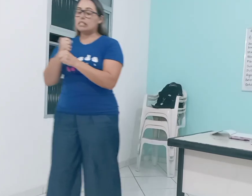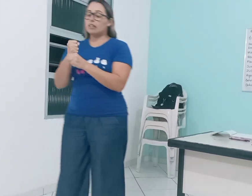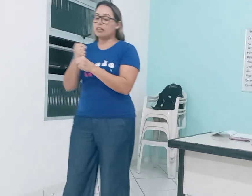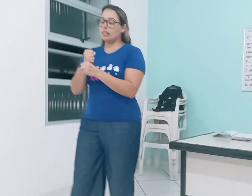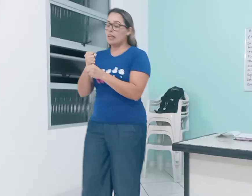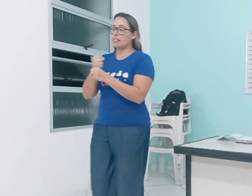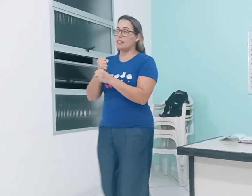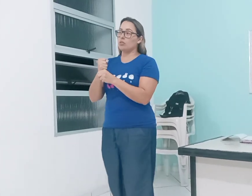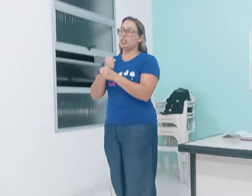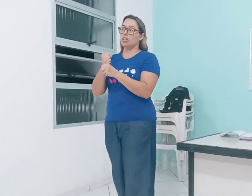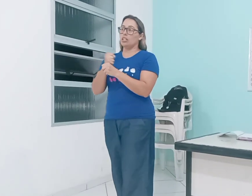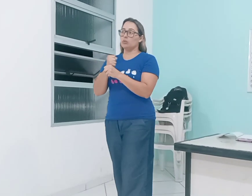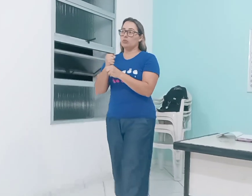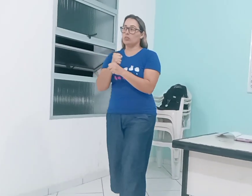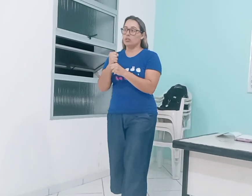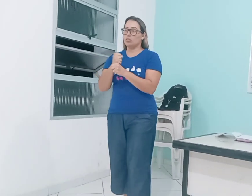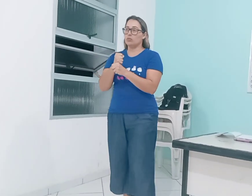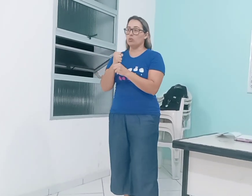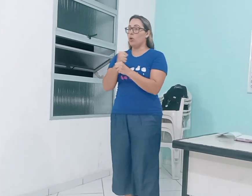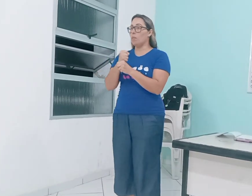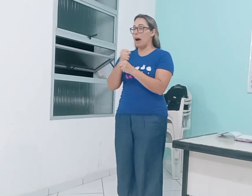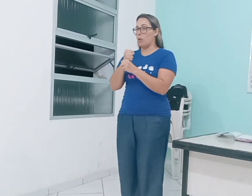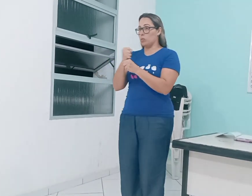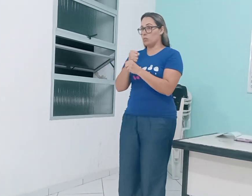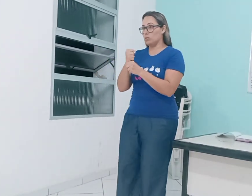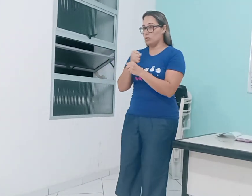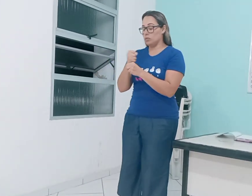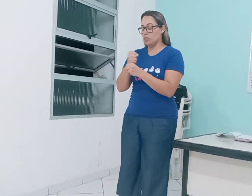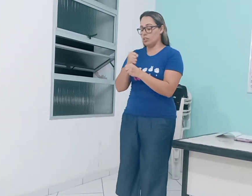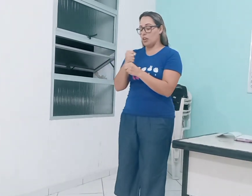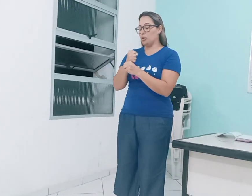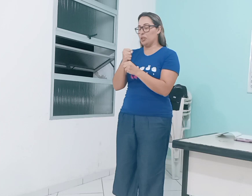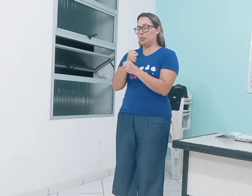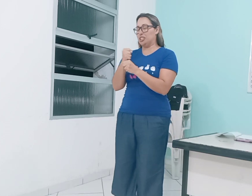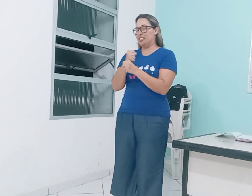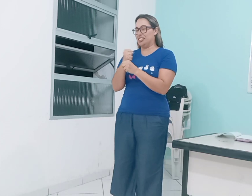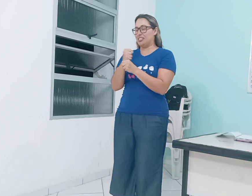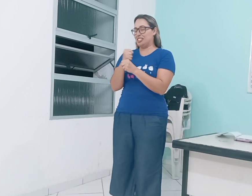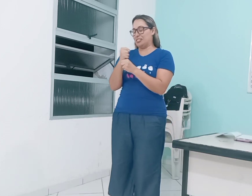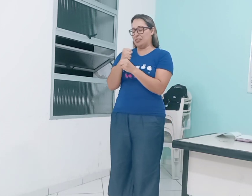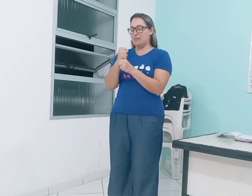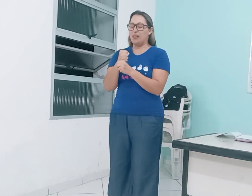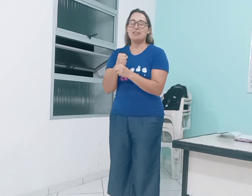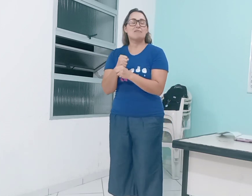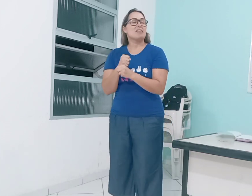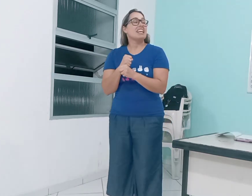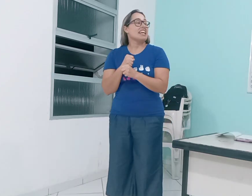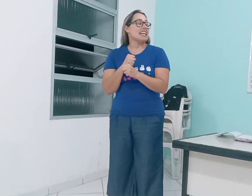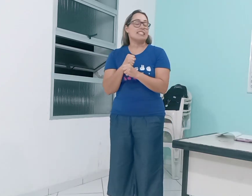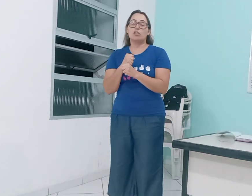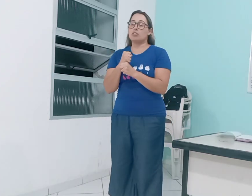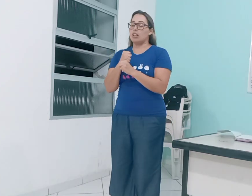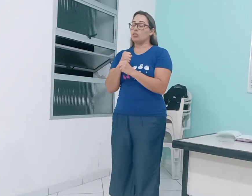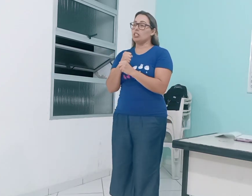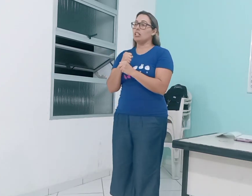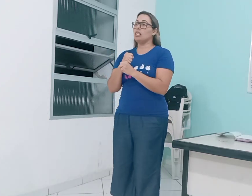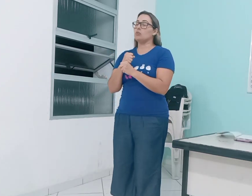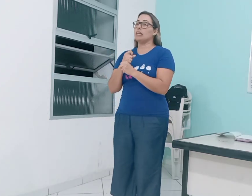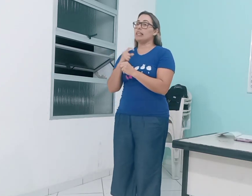Isso aqui é sinal de ano normal, né? Eu chamo de normal. Existe sinal de ano daquele